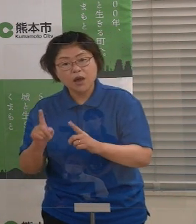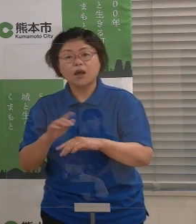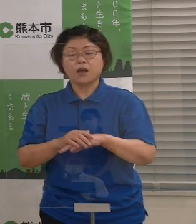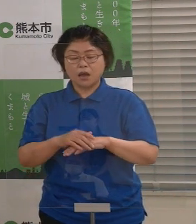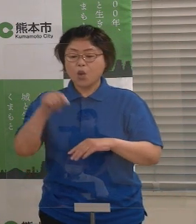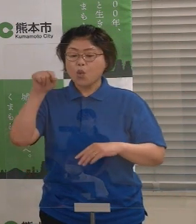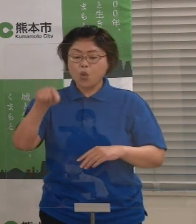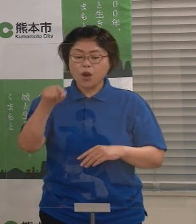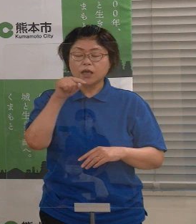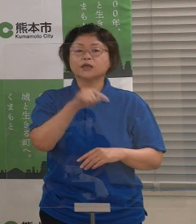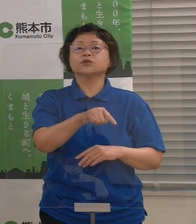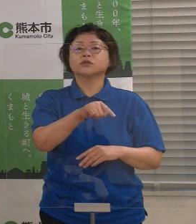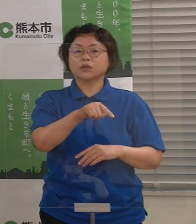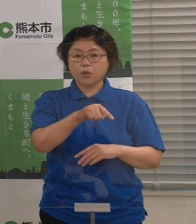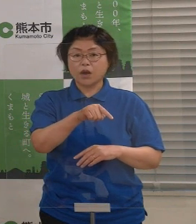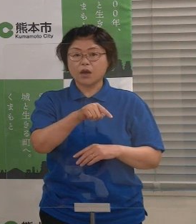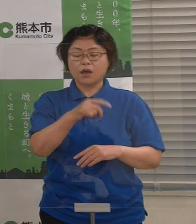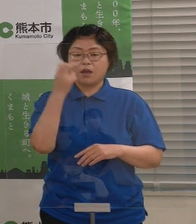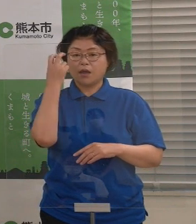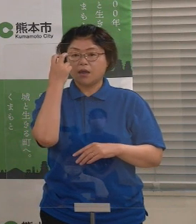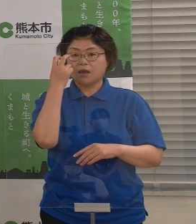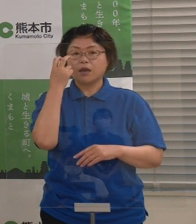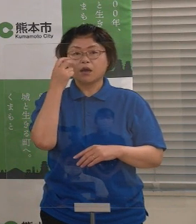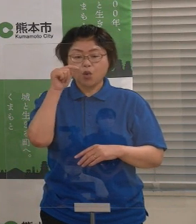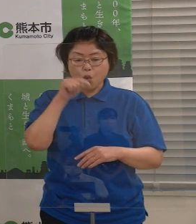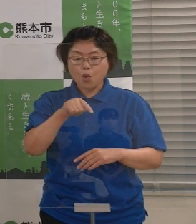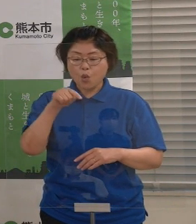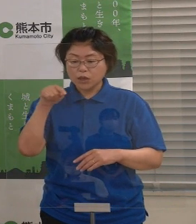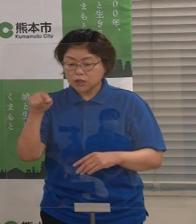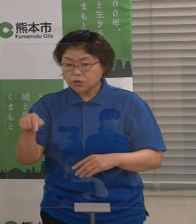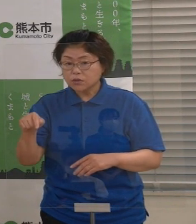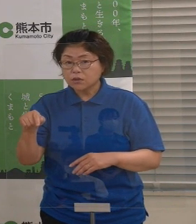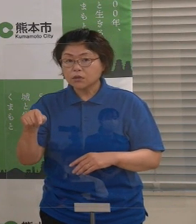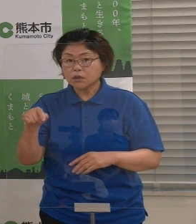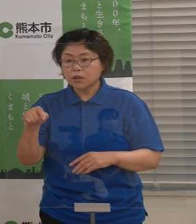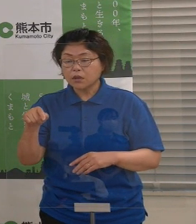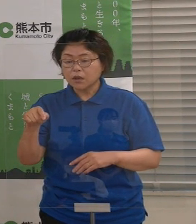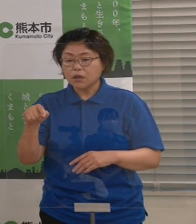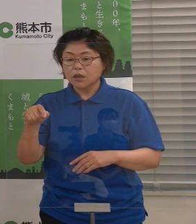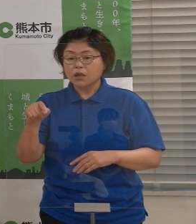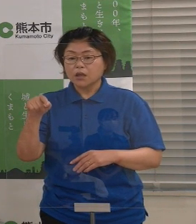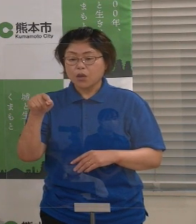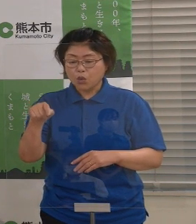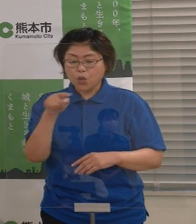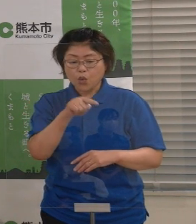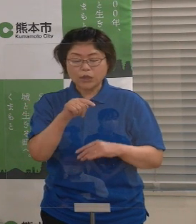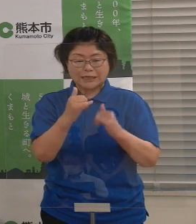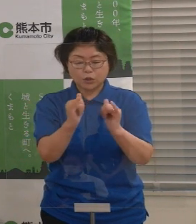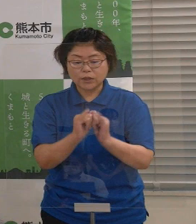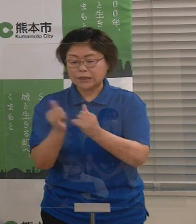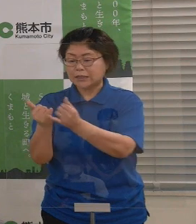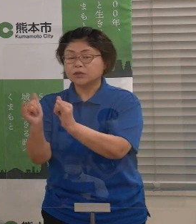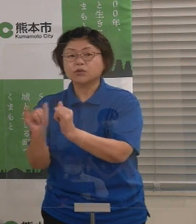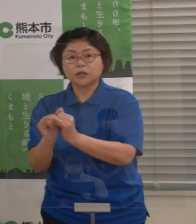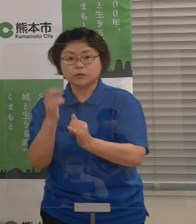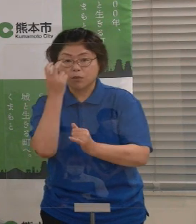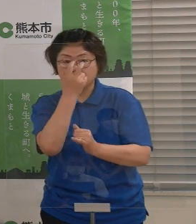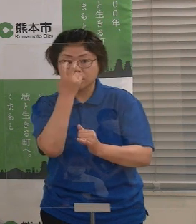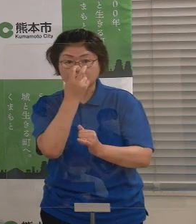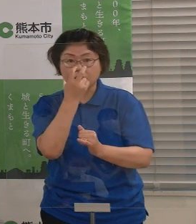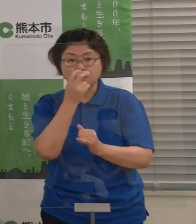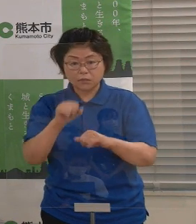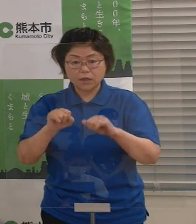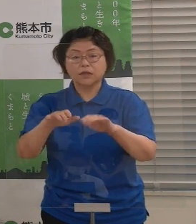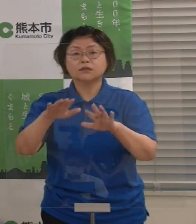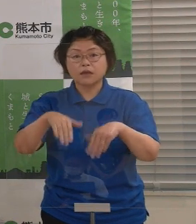らについて あの検査はもう終わっているのか、はい、もう皆さん陰性だったのか教えていただ きます、はい、じゃあそこは答えてください。 ご 了承 でござい